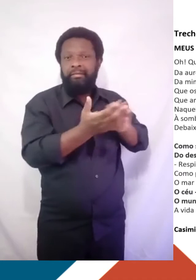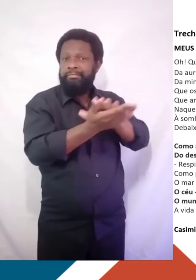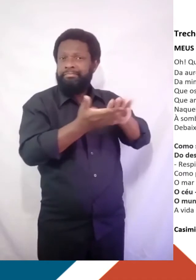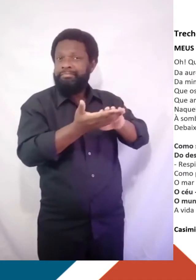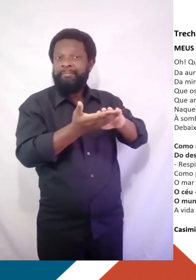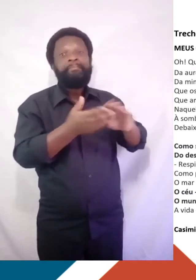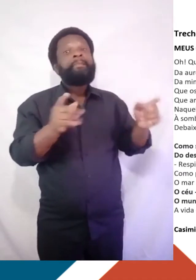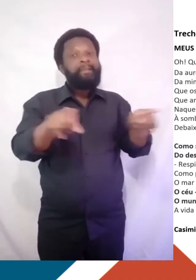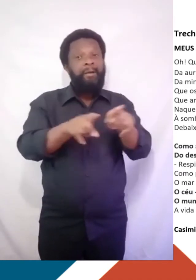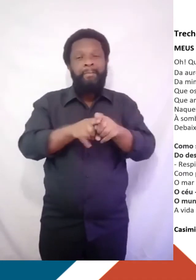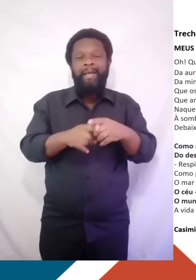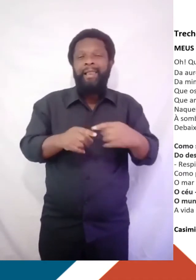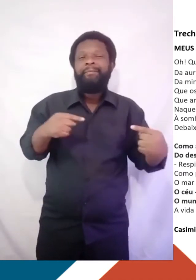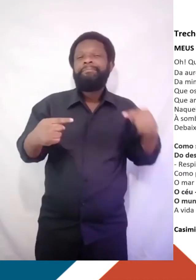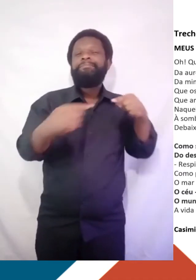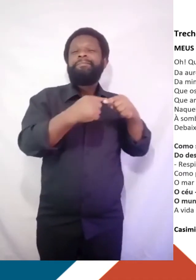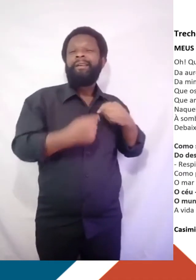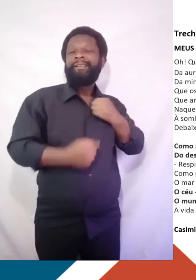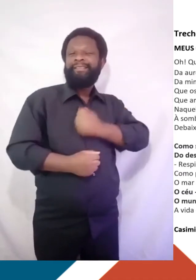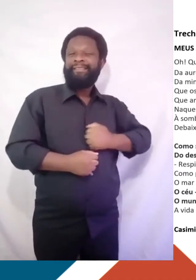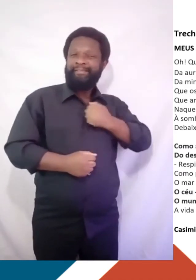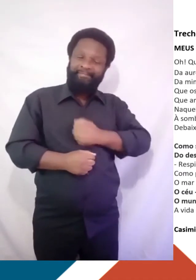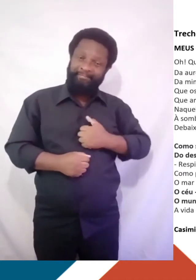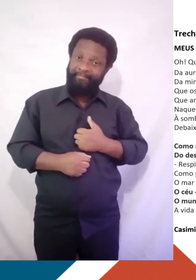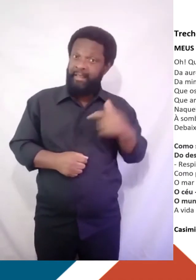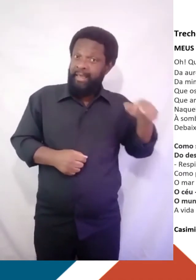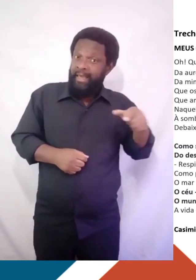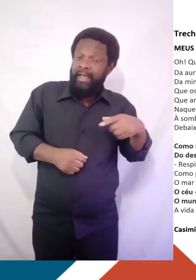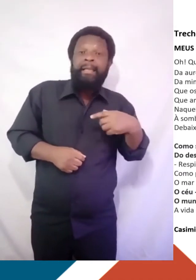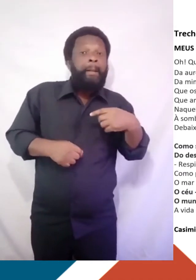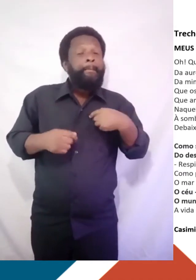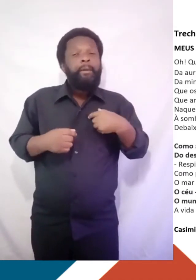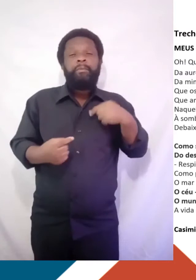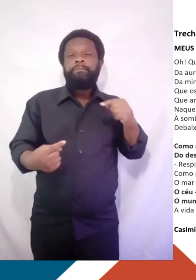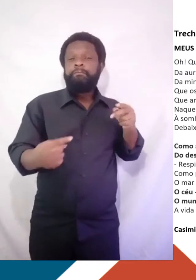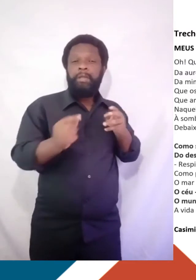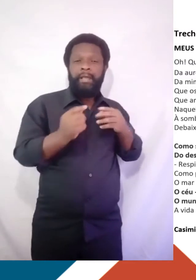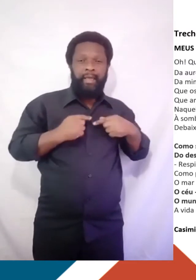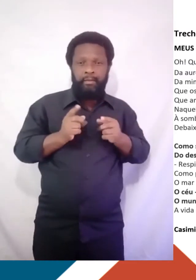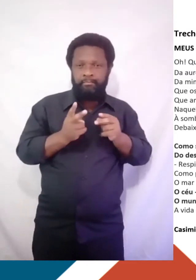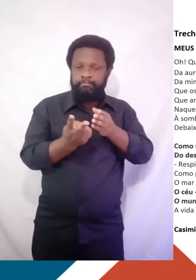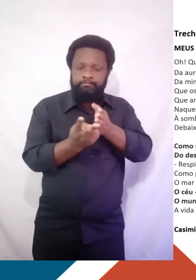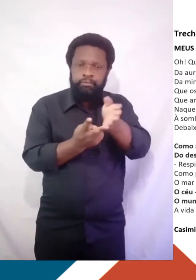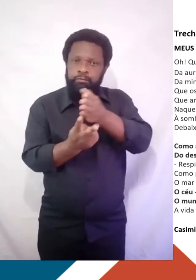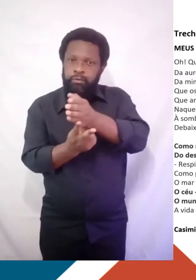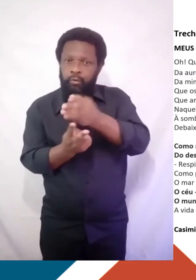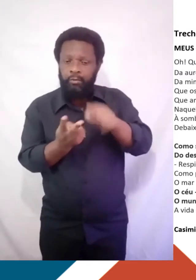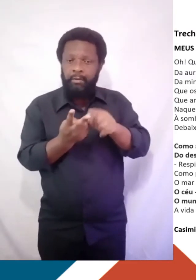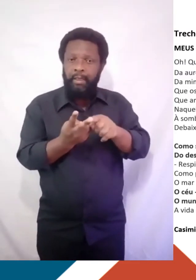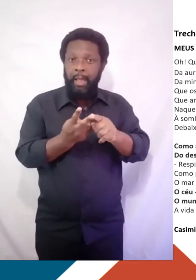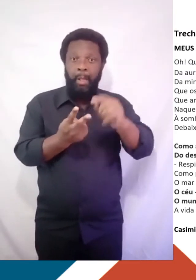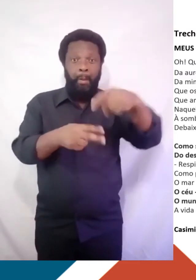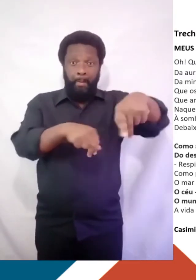sobretudo, retoma o tema da saudade. O sentimento nostálgico do autor aponta para dois alvos preferidos, o país